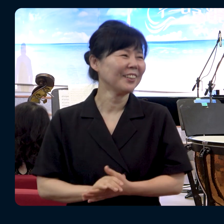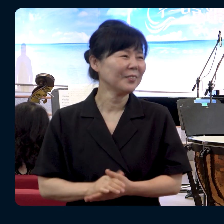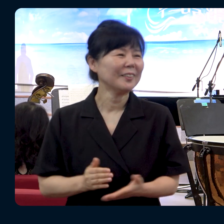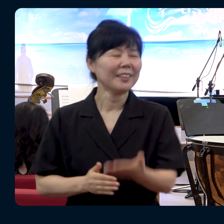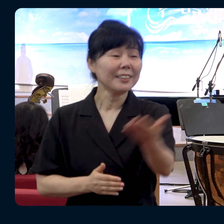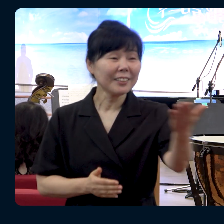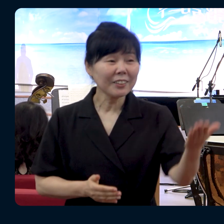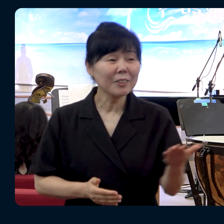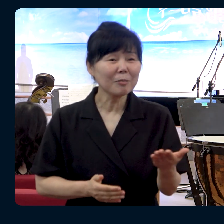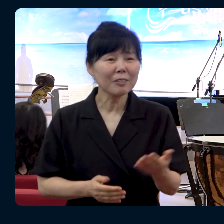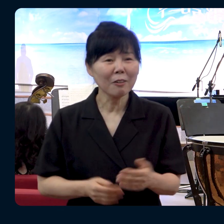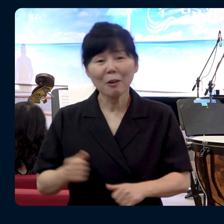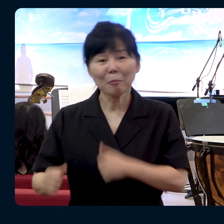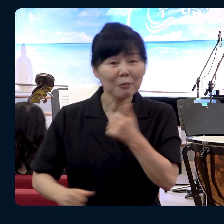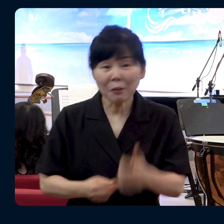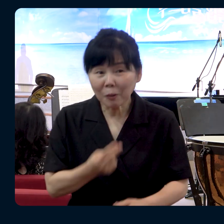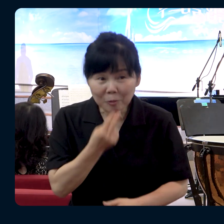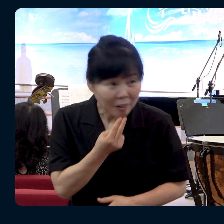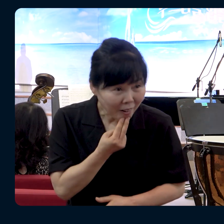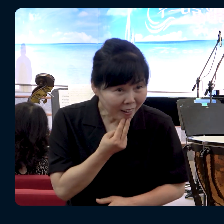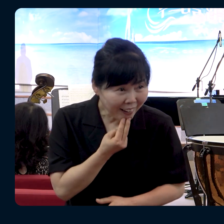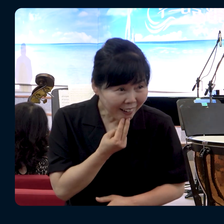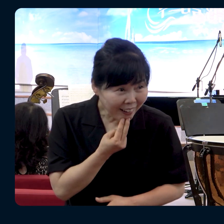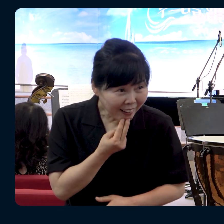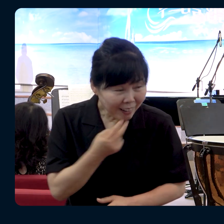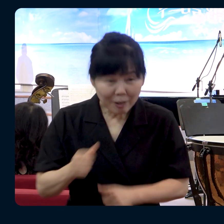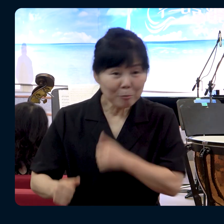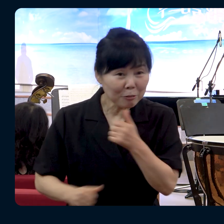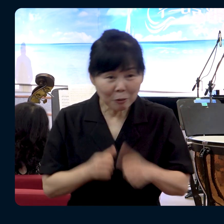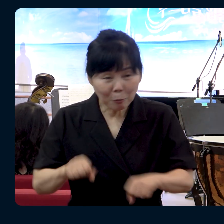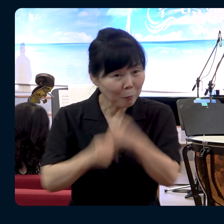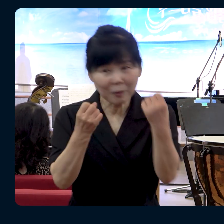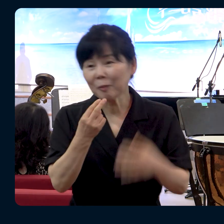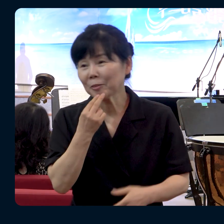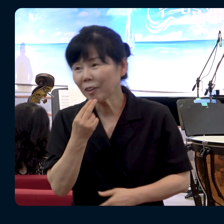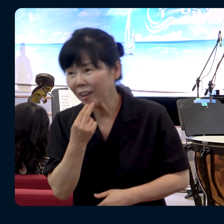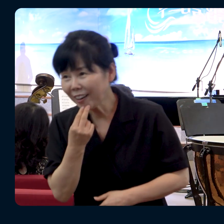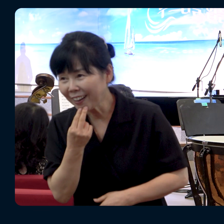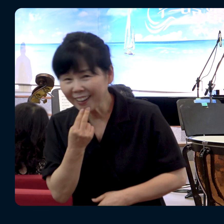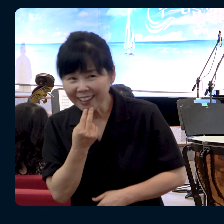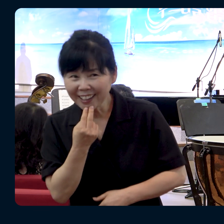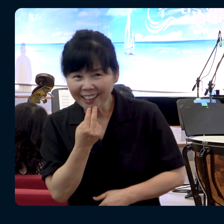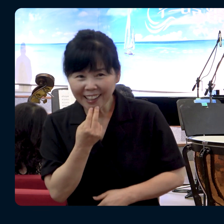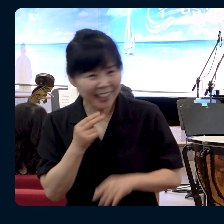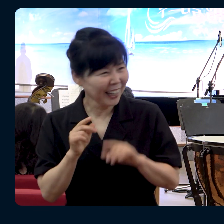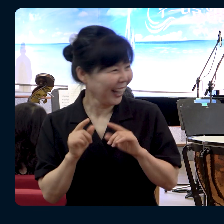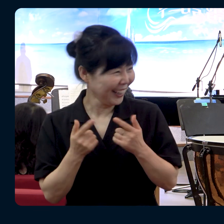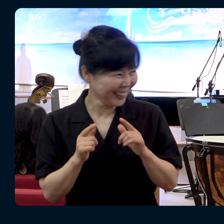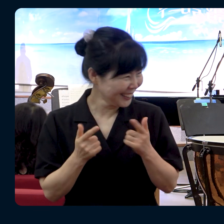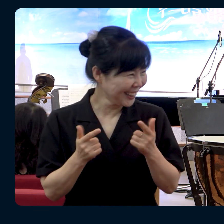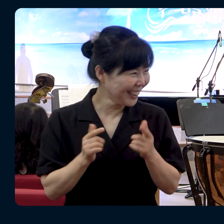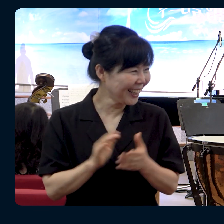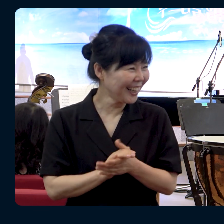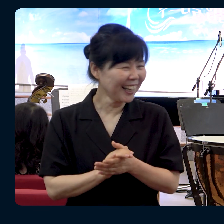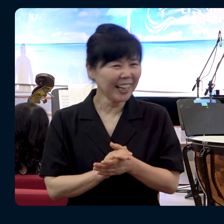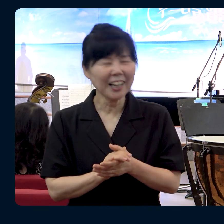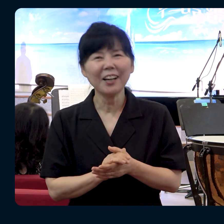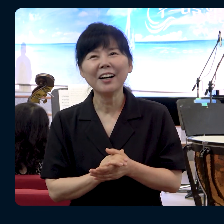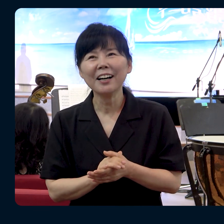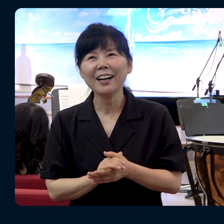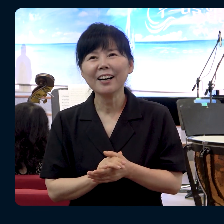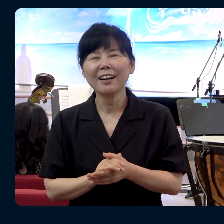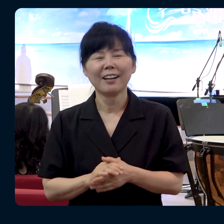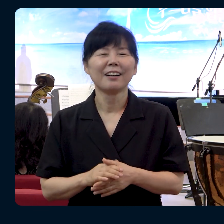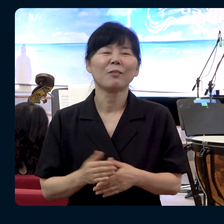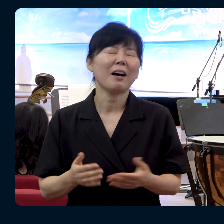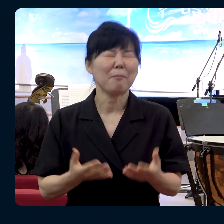여러분은 안 그러실 것 같죠? 여러분은 안 그러실 것 같이 웃고 있는데 아마 이 문을 나가실 때 그런 일들이 우리 가운데